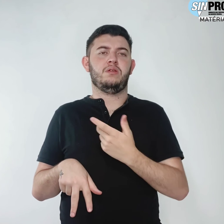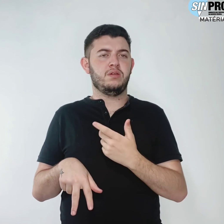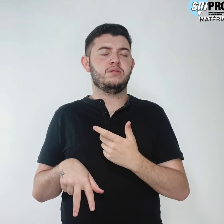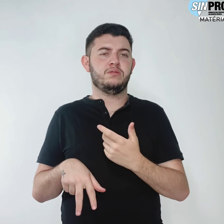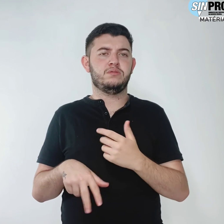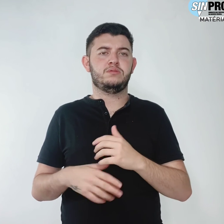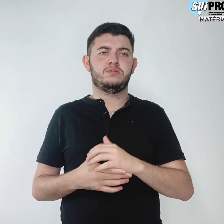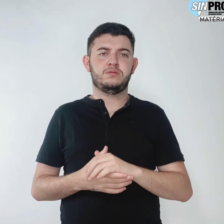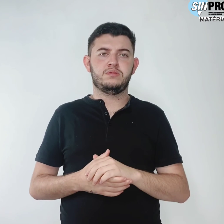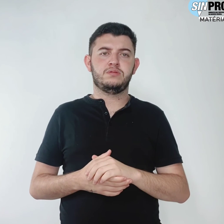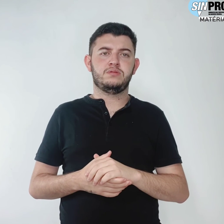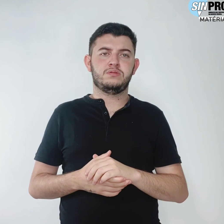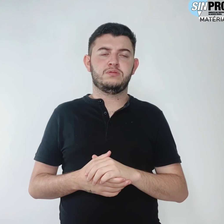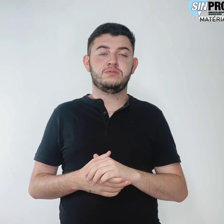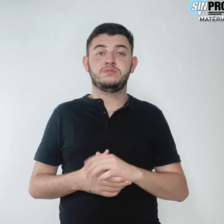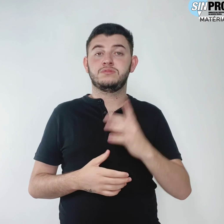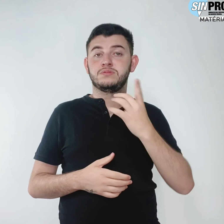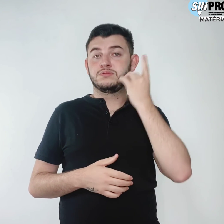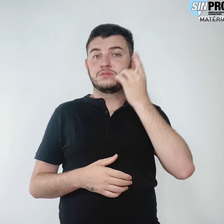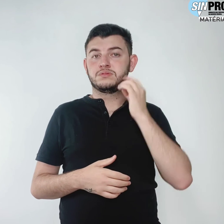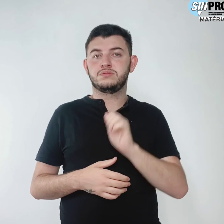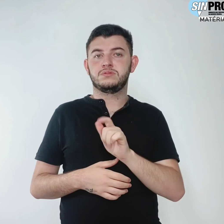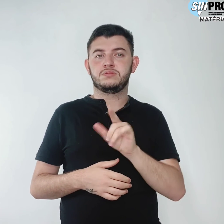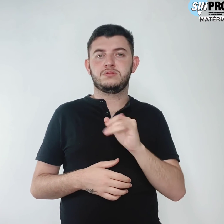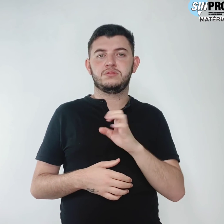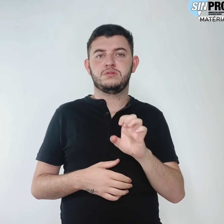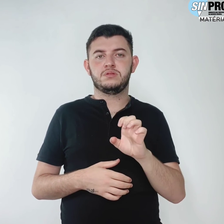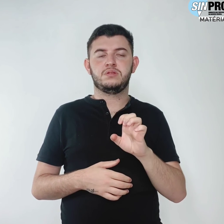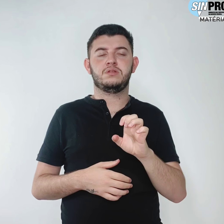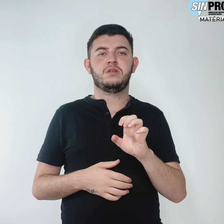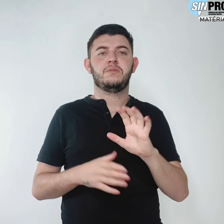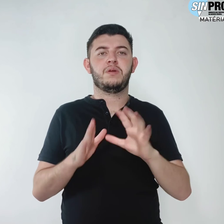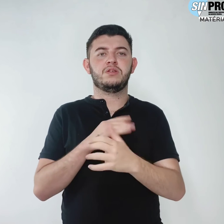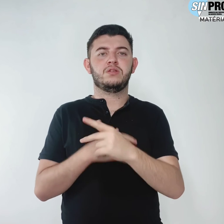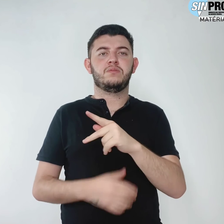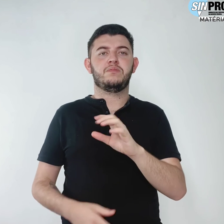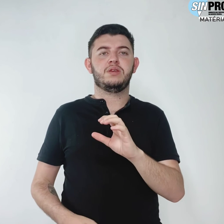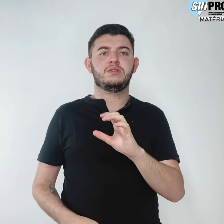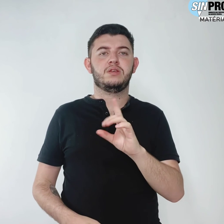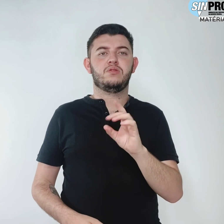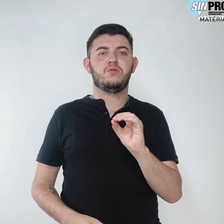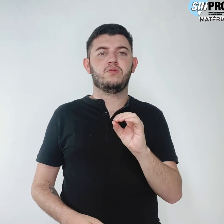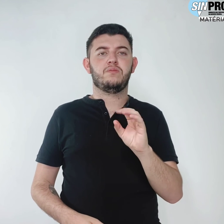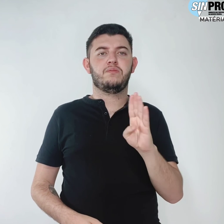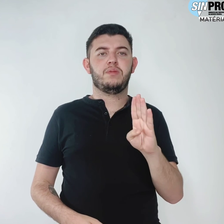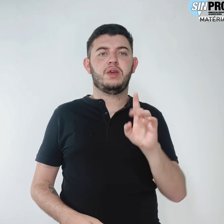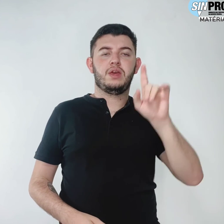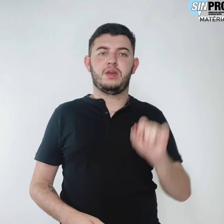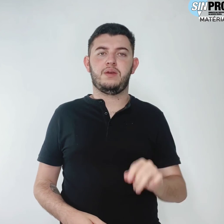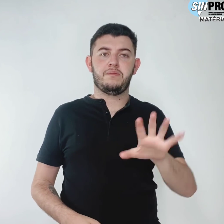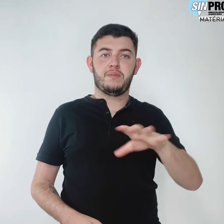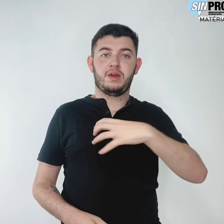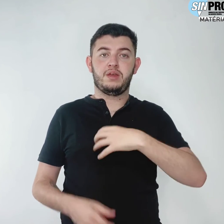nos hospitais. A deputada Alice Portugal, PCdoB Bahia, afirmou que o texto